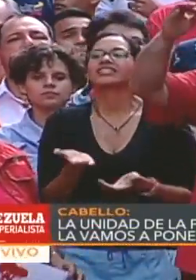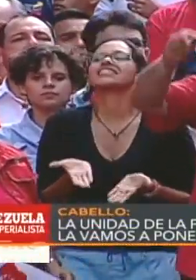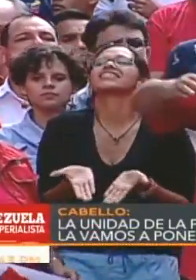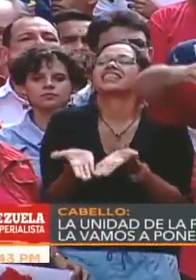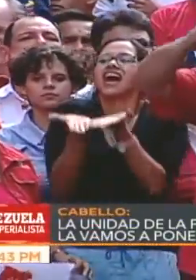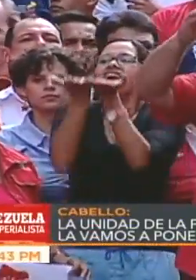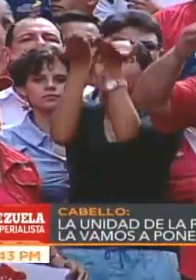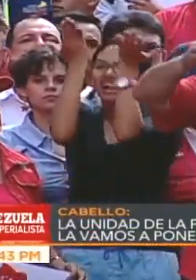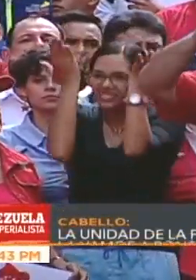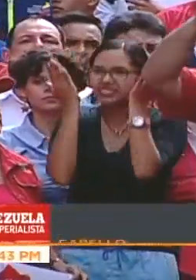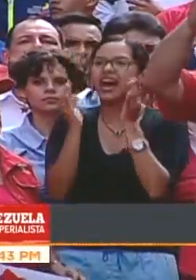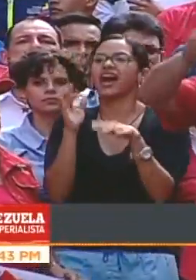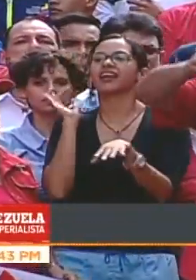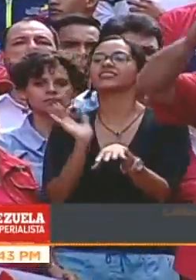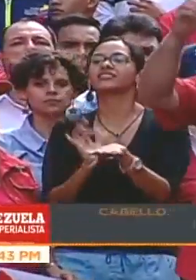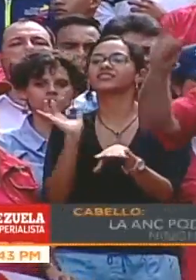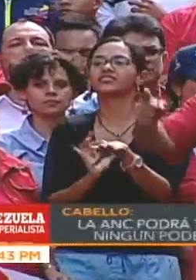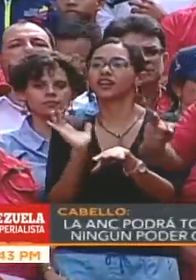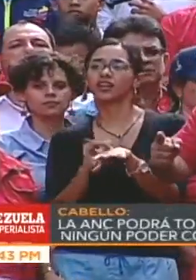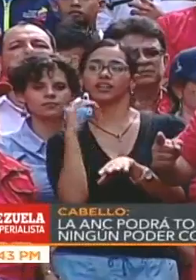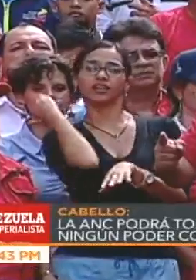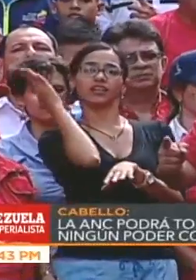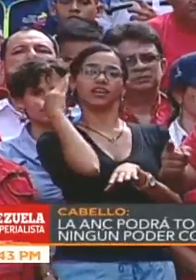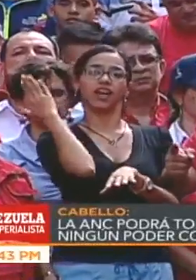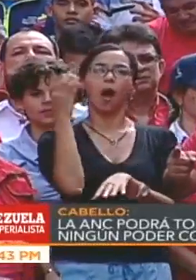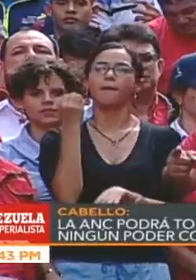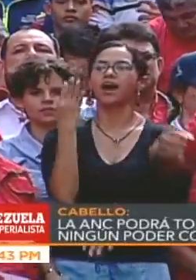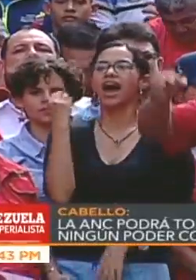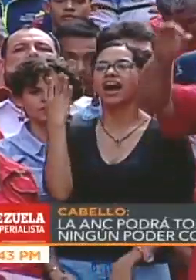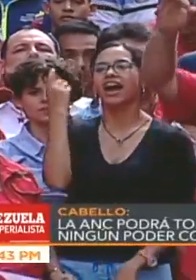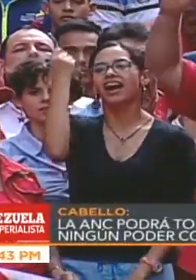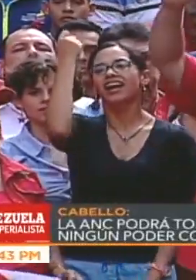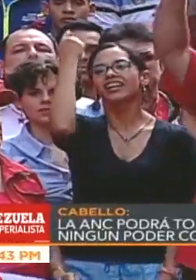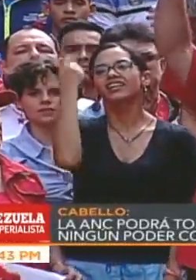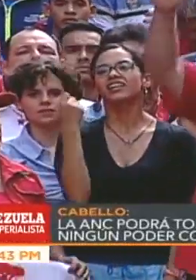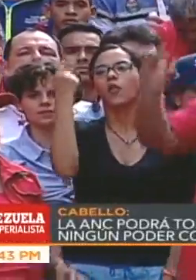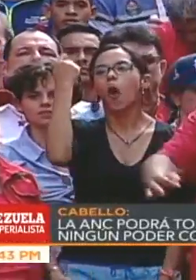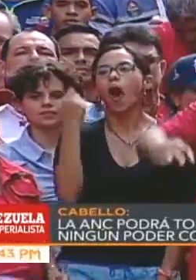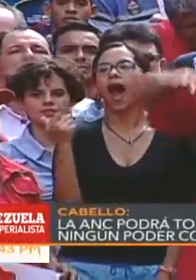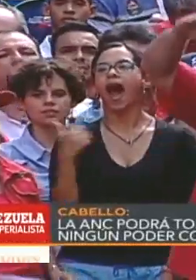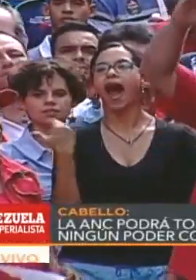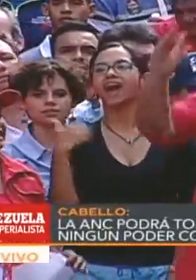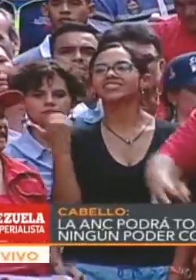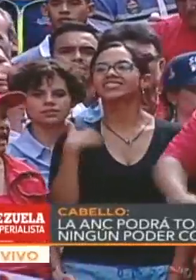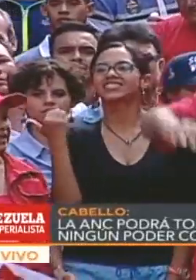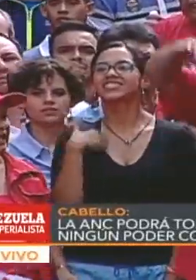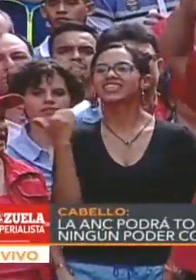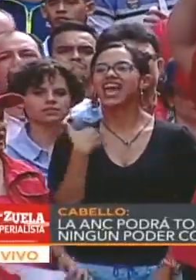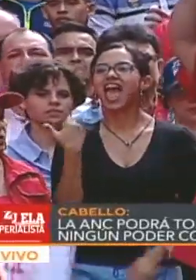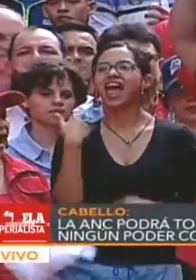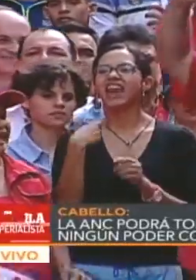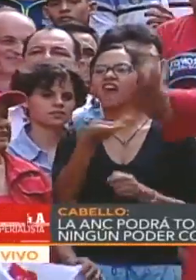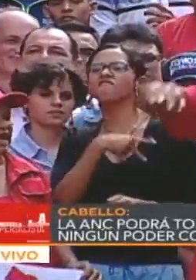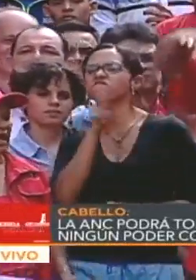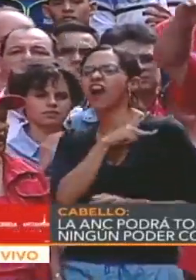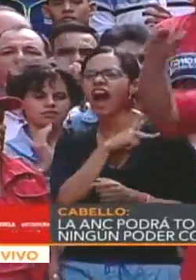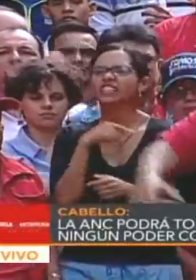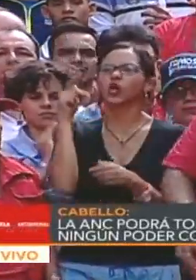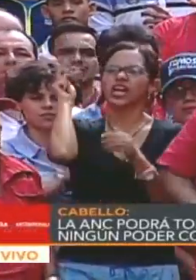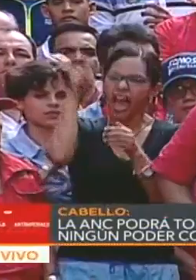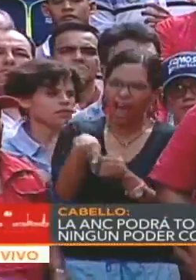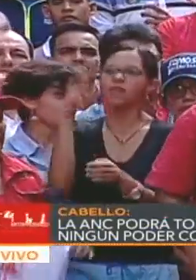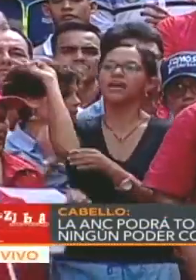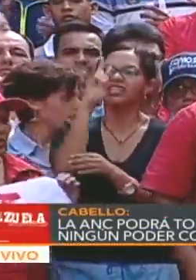levantarle la inmunidad parlamentaria a cualquier diputado vendepatria que haya hecho daño a